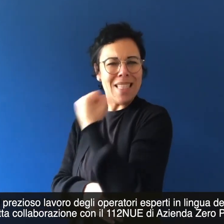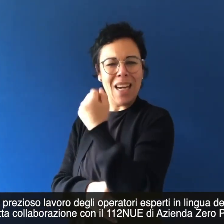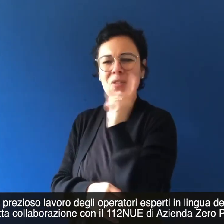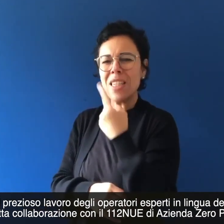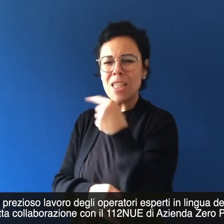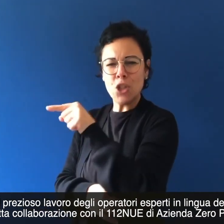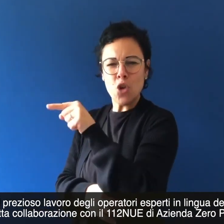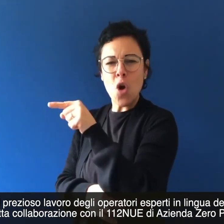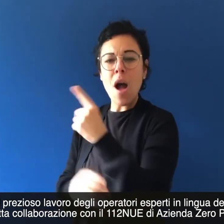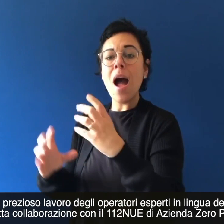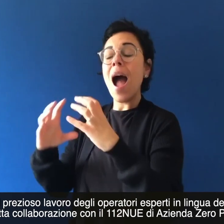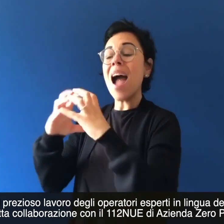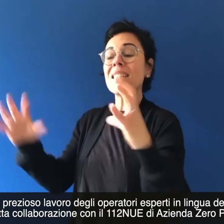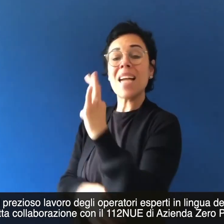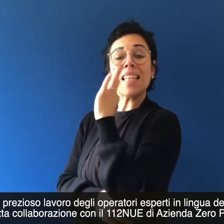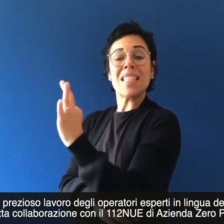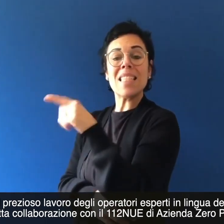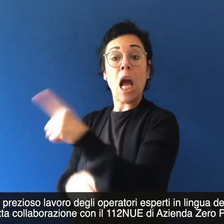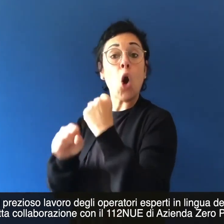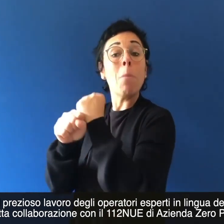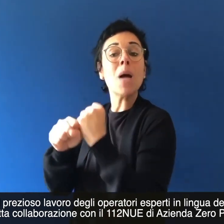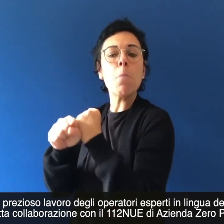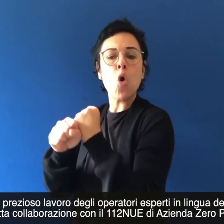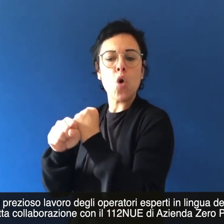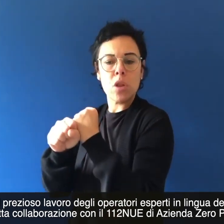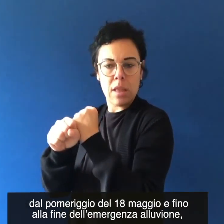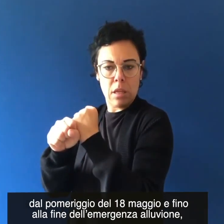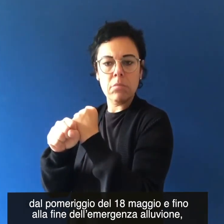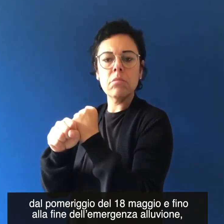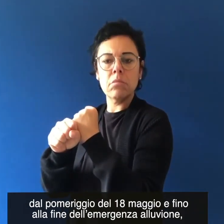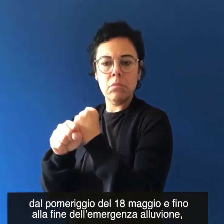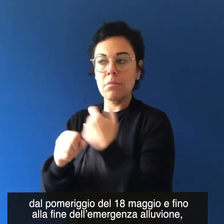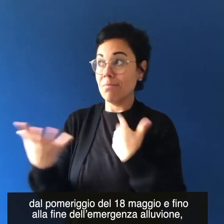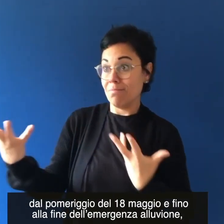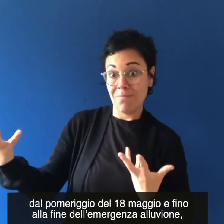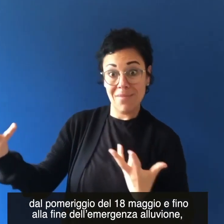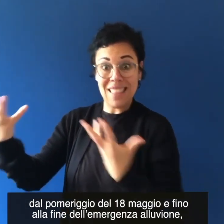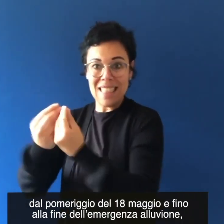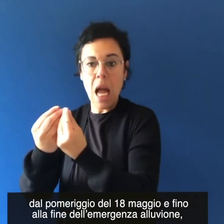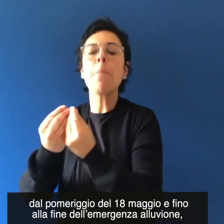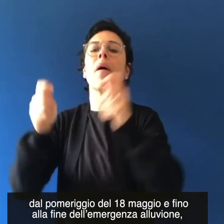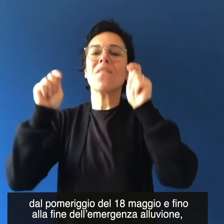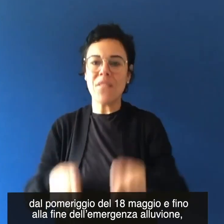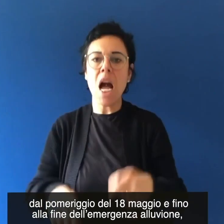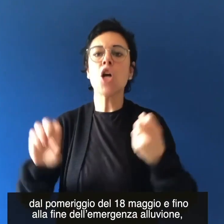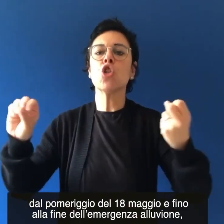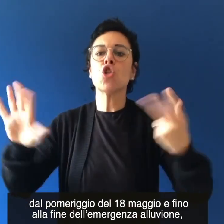collaborazione con il 112 di Azienda Zero Piemonte, dal pomeriggio del 18